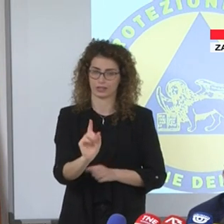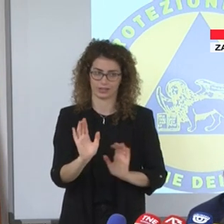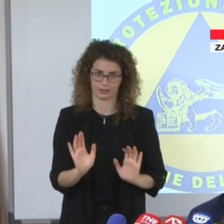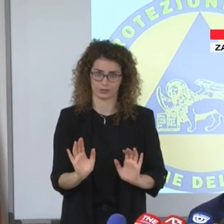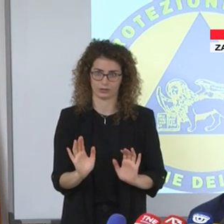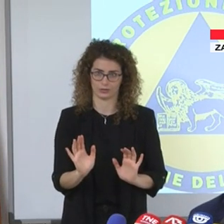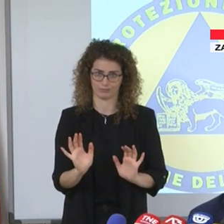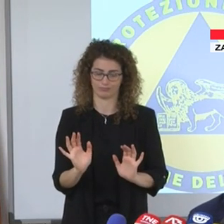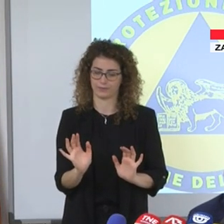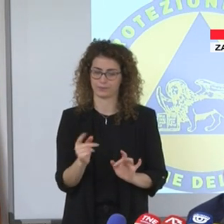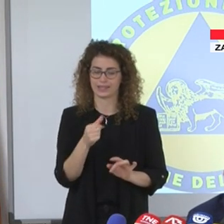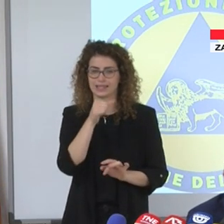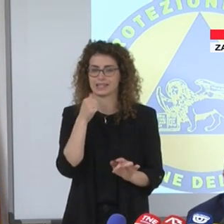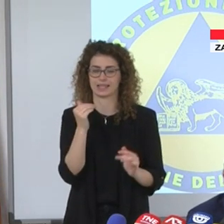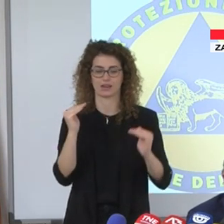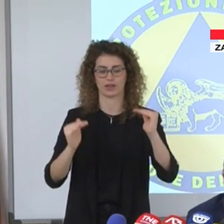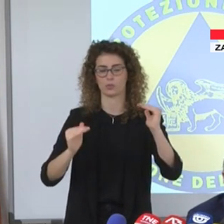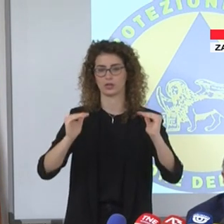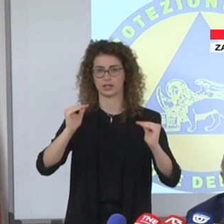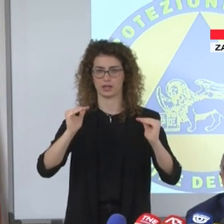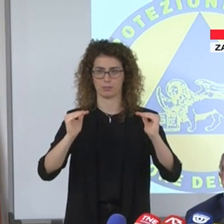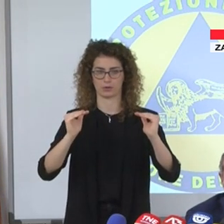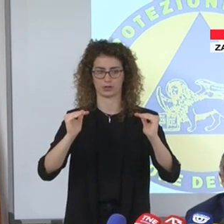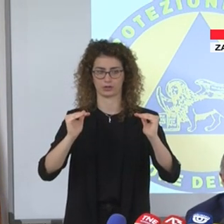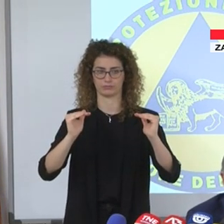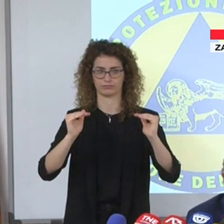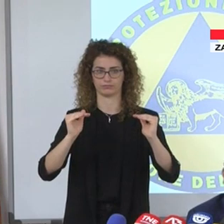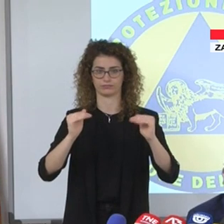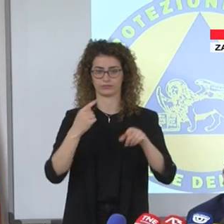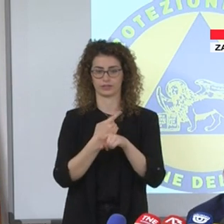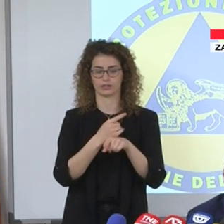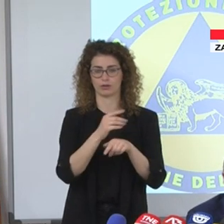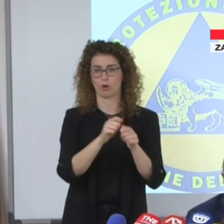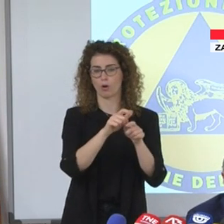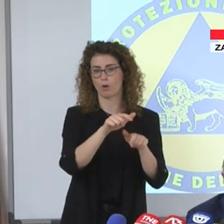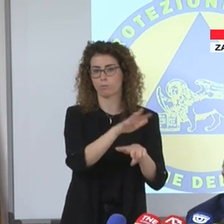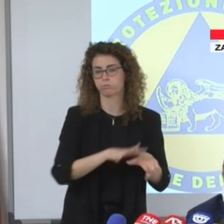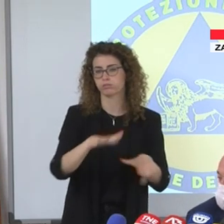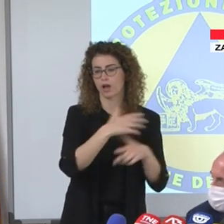una situazione di equilibrio. Non ho detto di rifare le sagre nelle piazze.